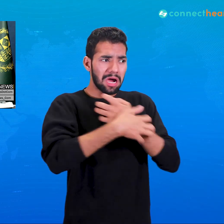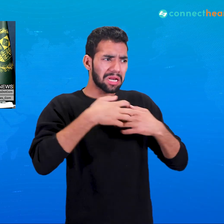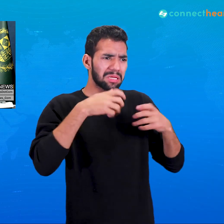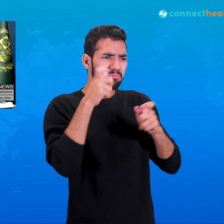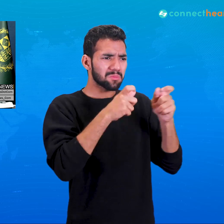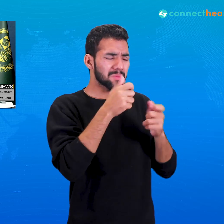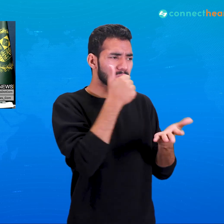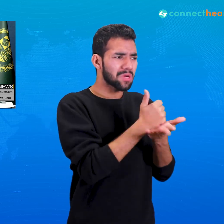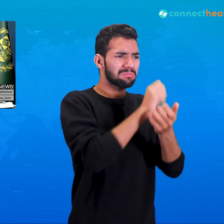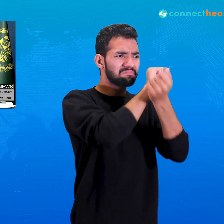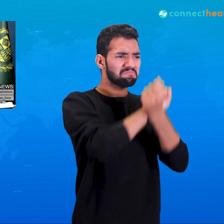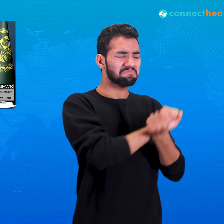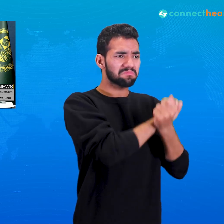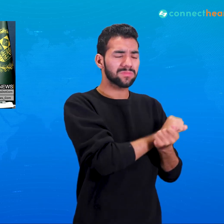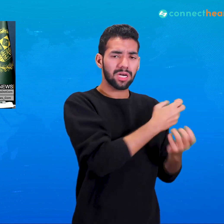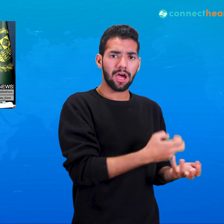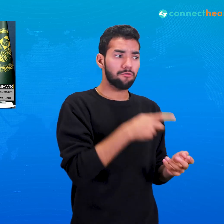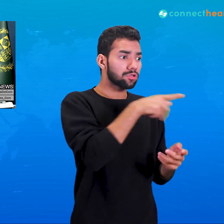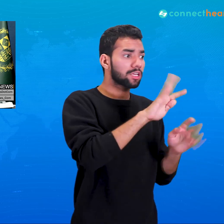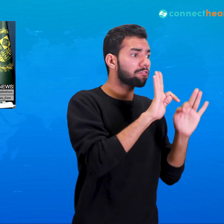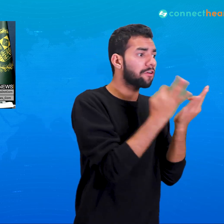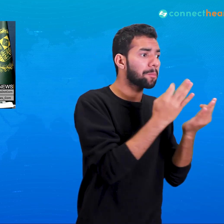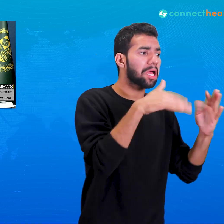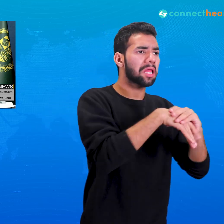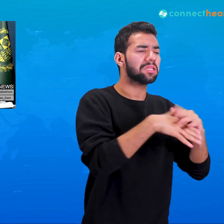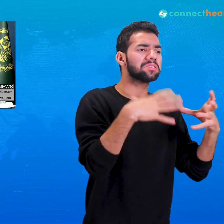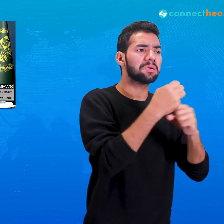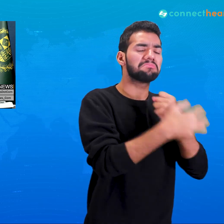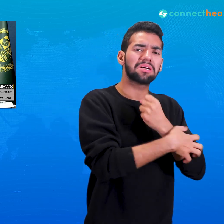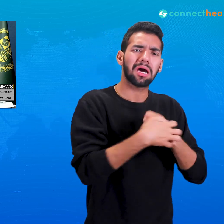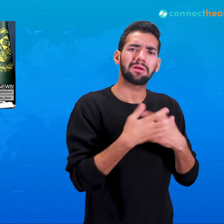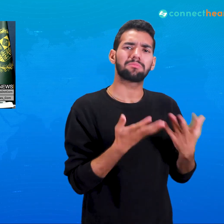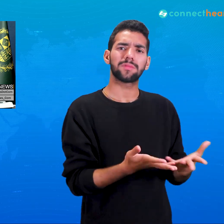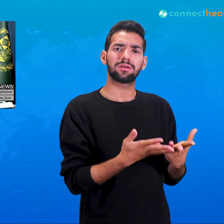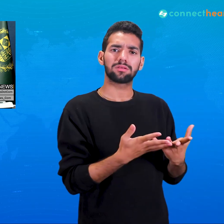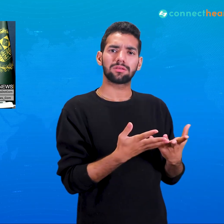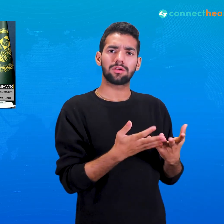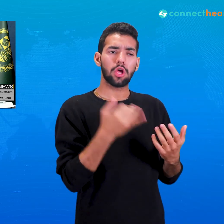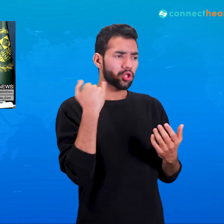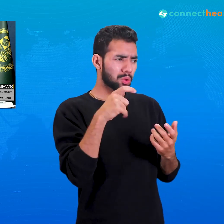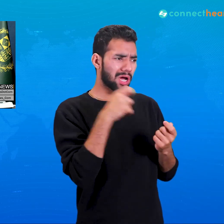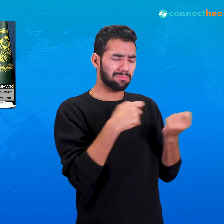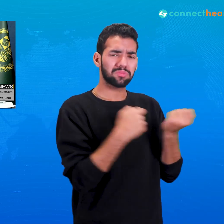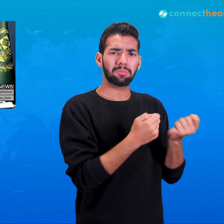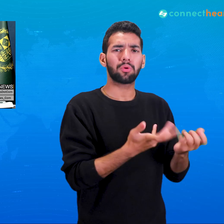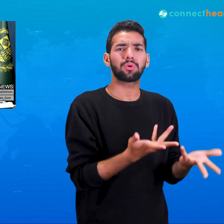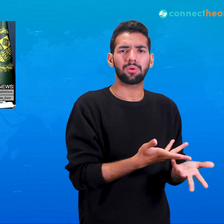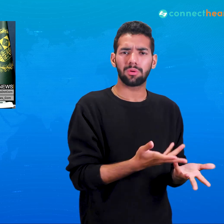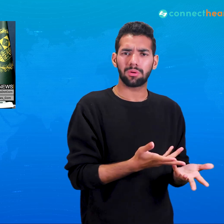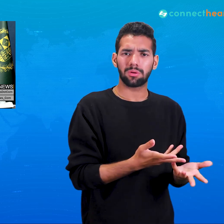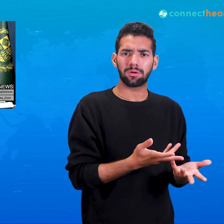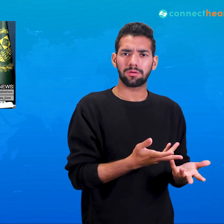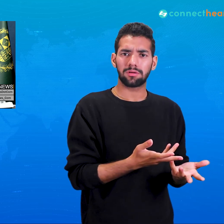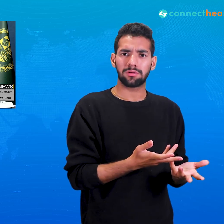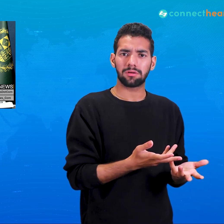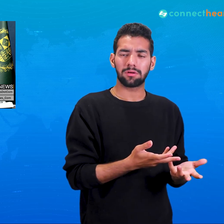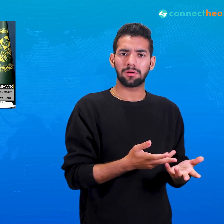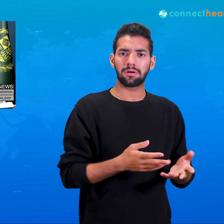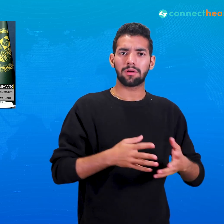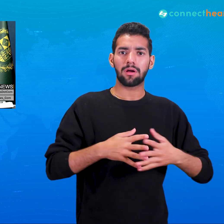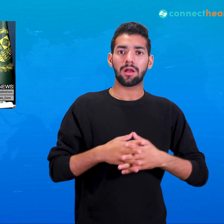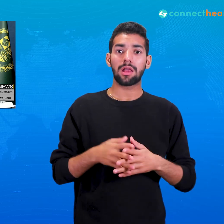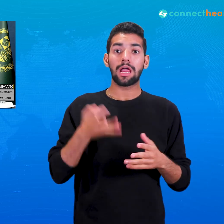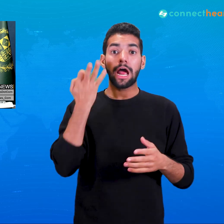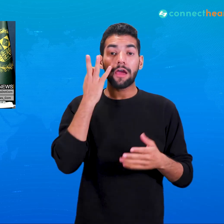بیوی بچوں کو کھلانا پلانے کا نہیں ہوتا، تو ان کا کیا بنے گا؟ تو اس لیے اگر آپ نے یہ کرنا ہے کہ پریویلیج کلاس بنا